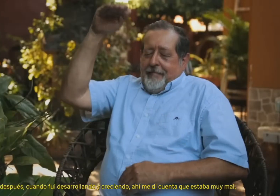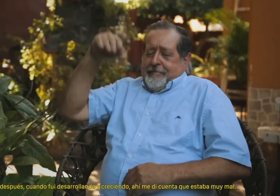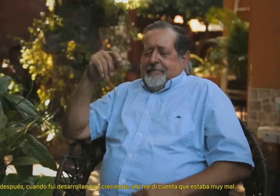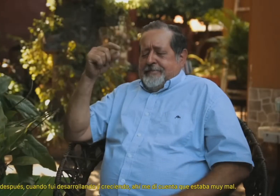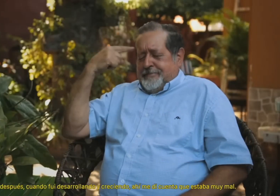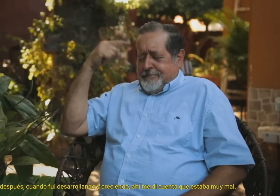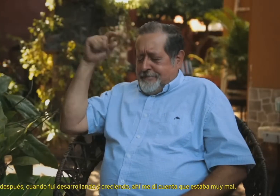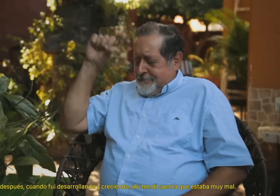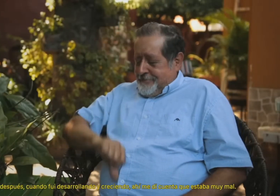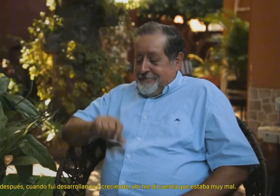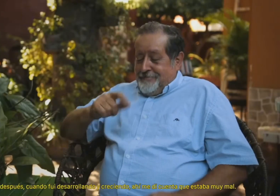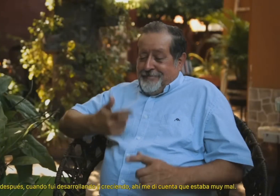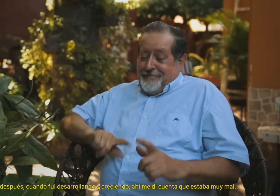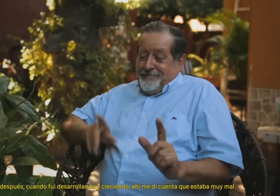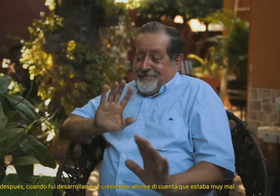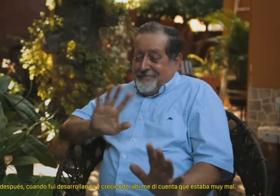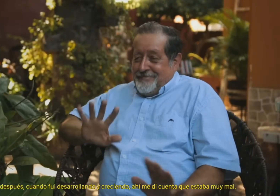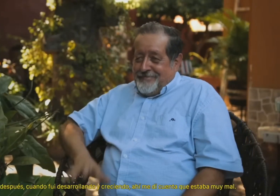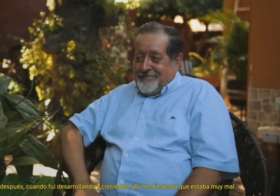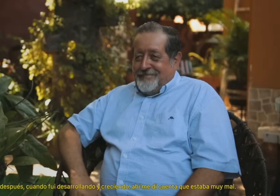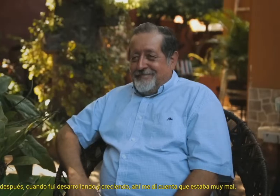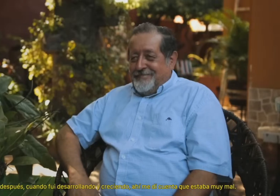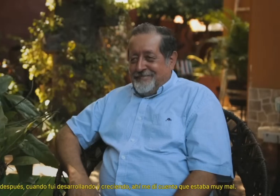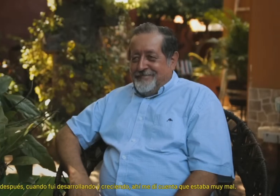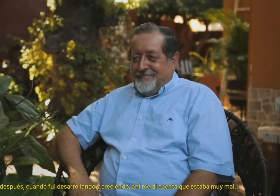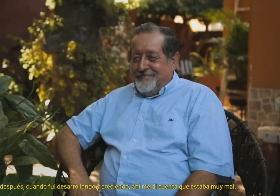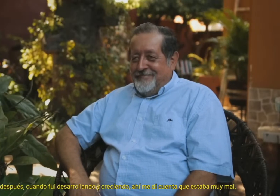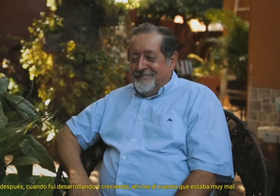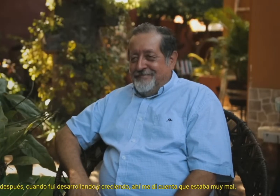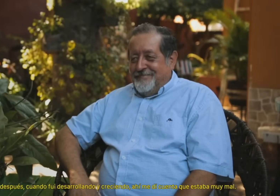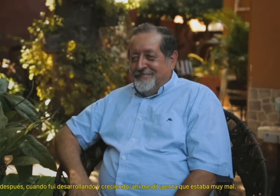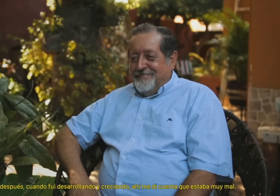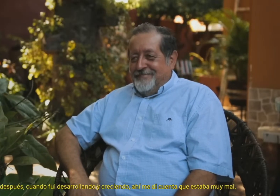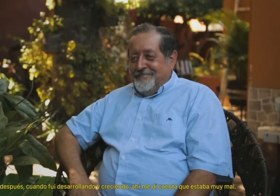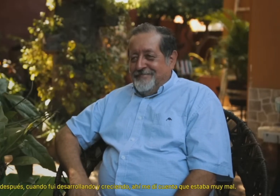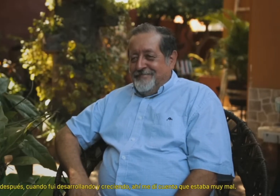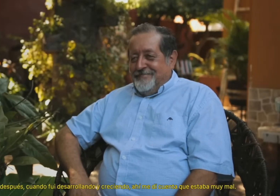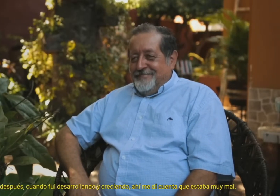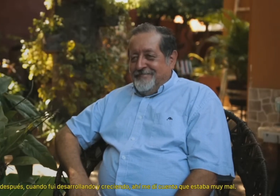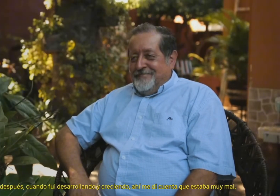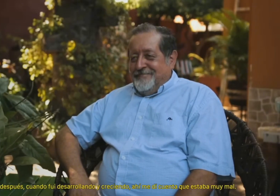fui desarrollando y creciendo, ahí me di cuenta que estaba muy mal.